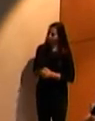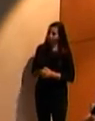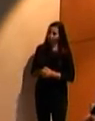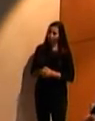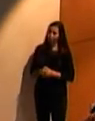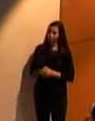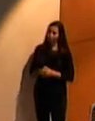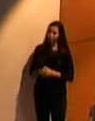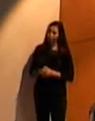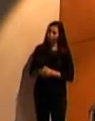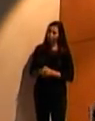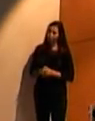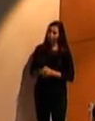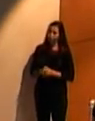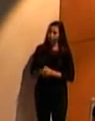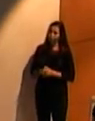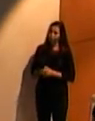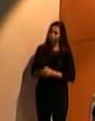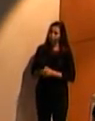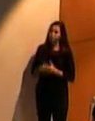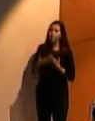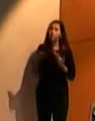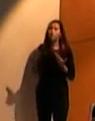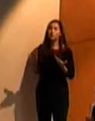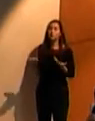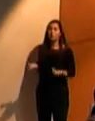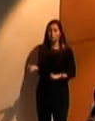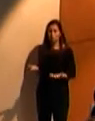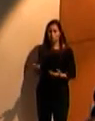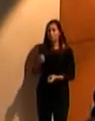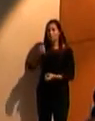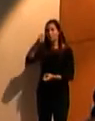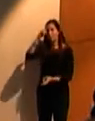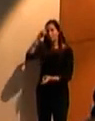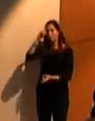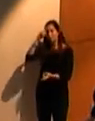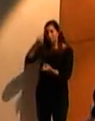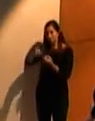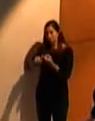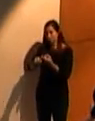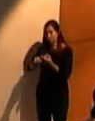Aujourd'hui, donc, aborder les questions d'accessibilité et d'inclusion,